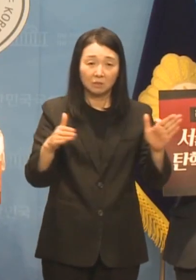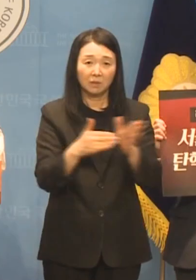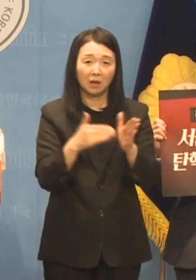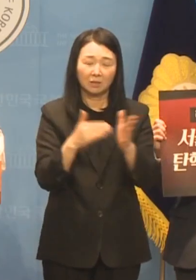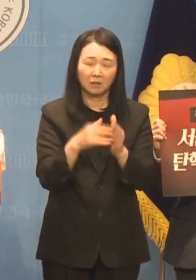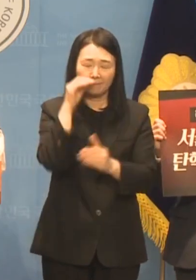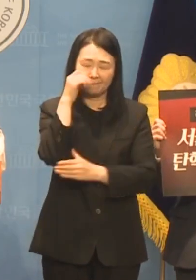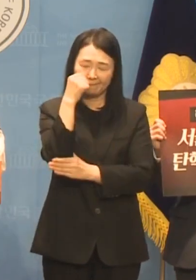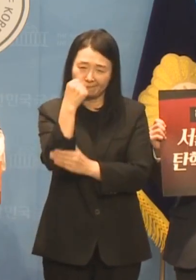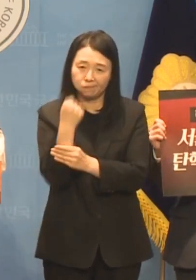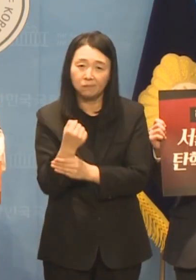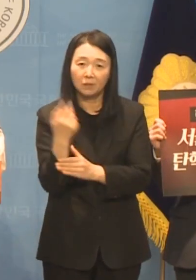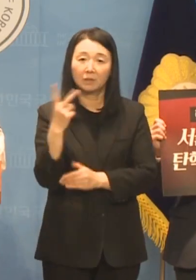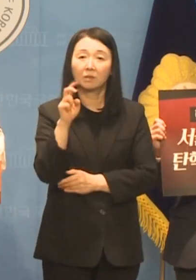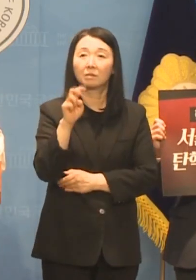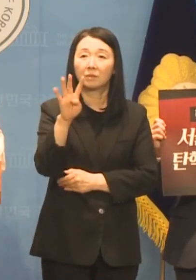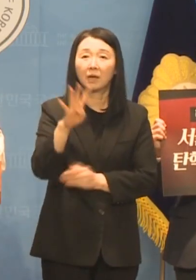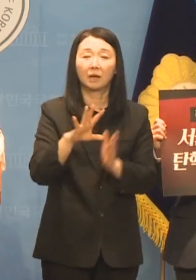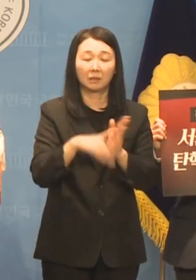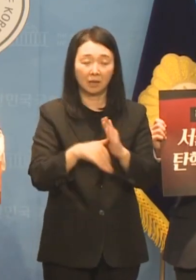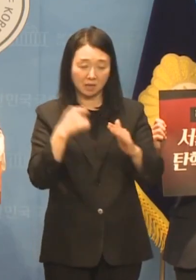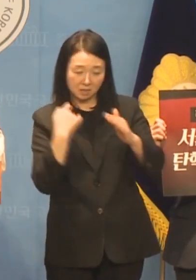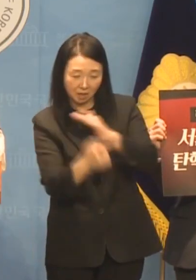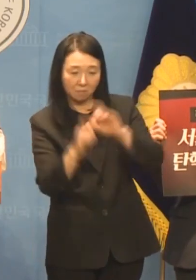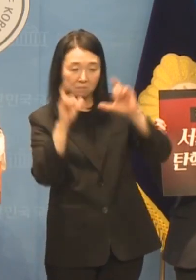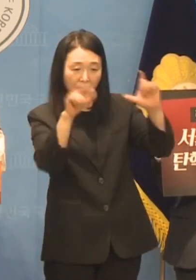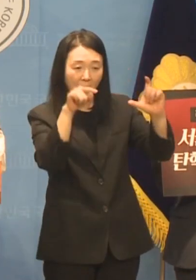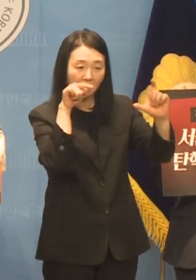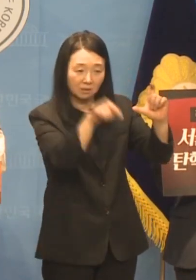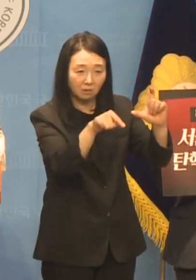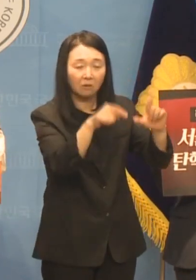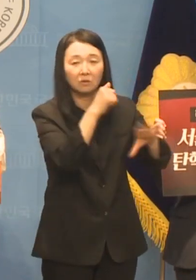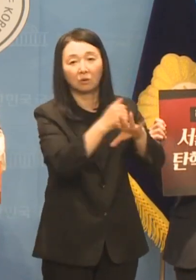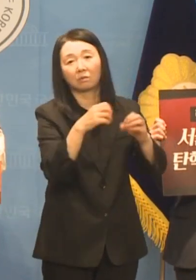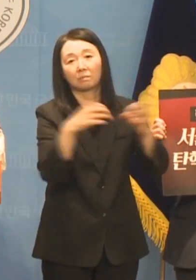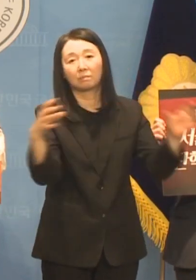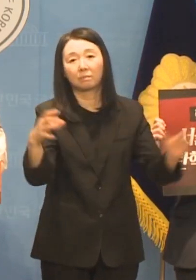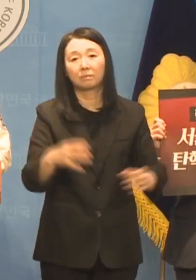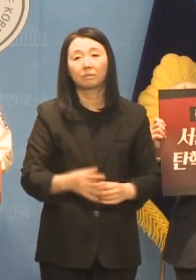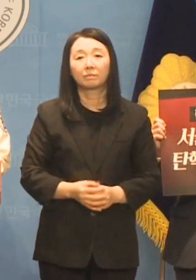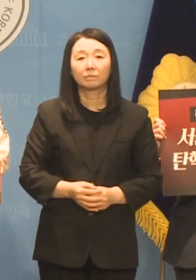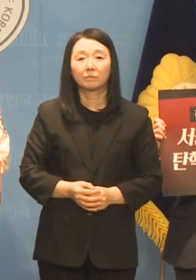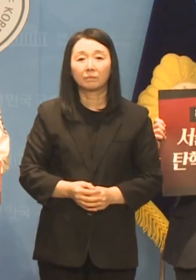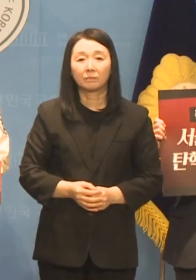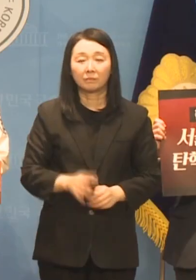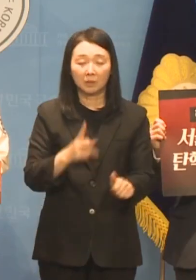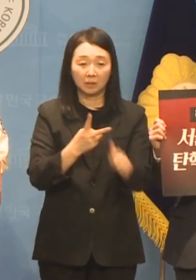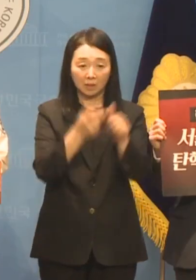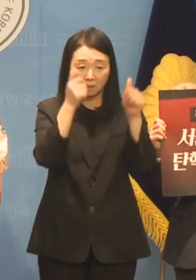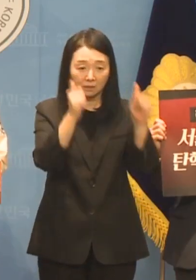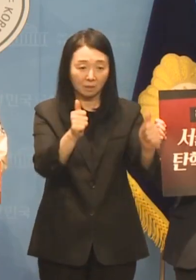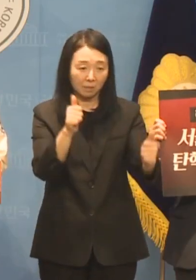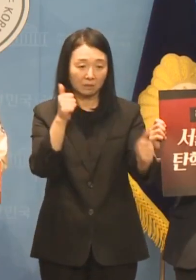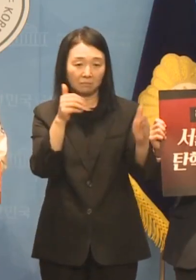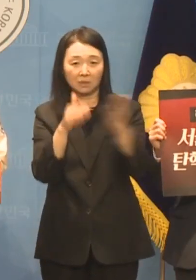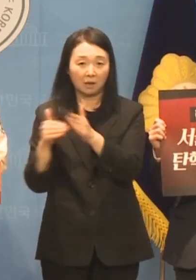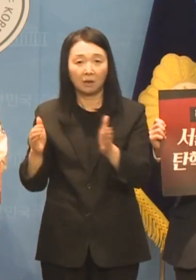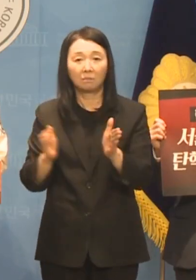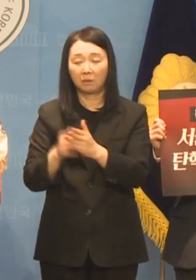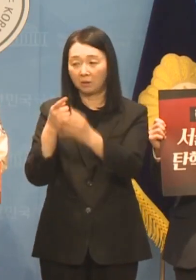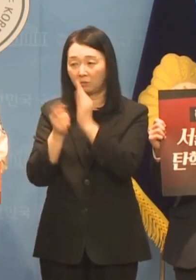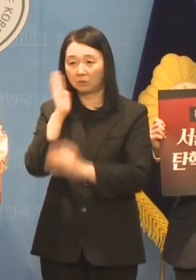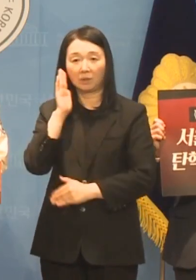고름이 2024년 계엄이라는 바늘로 터져버린 것입니다. 탄핵 재판이 각하되어